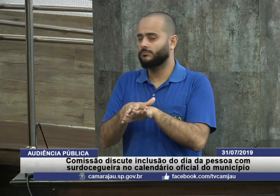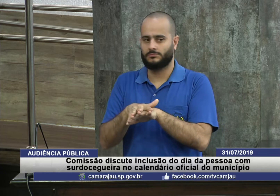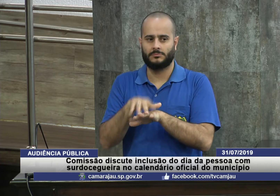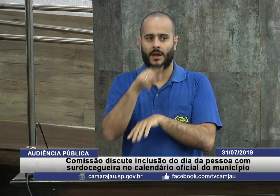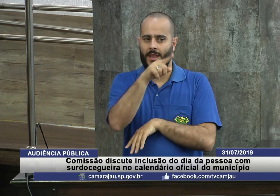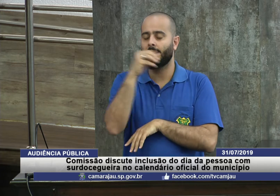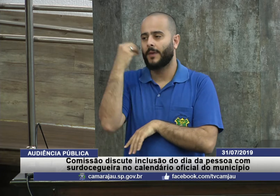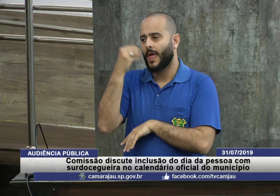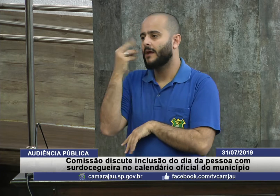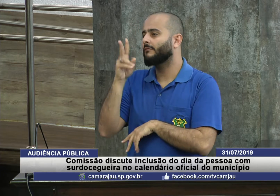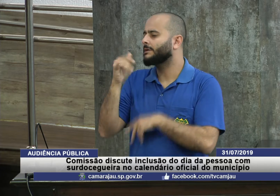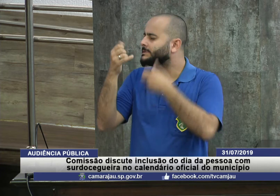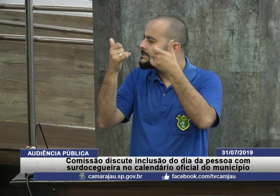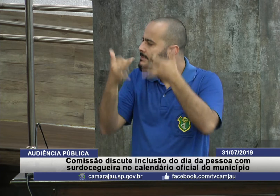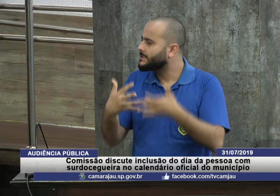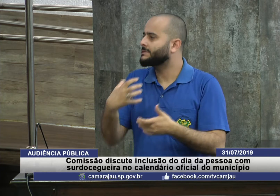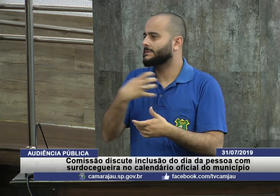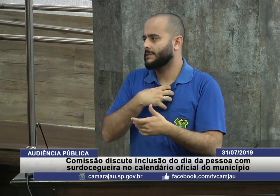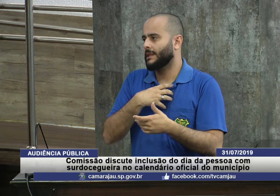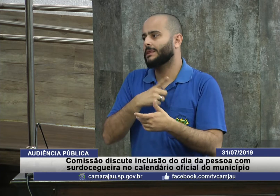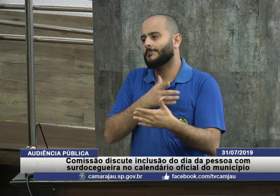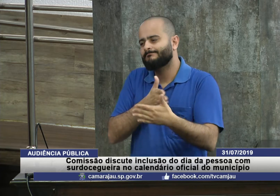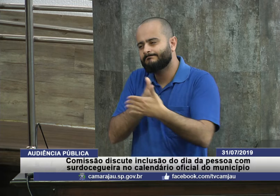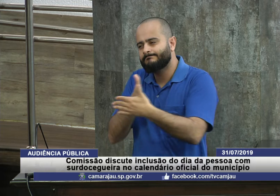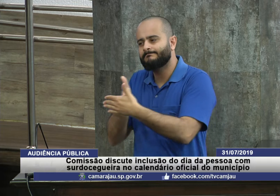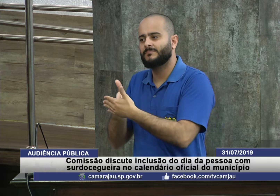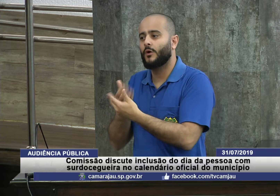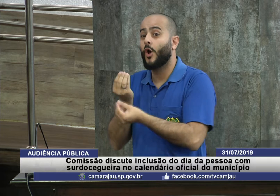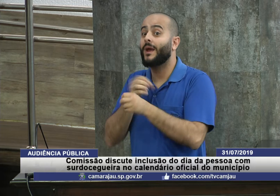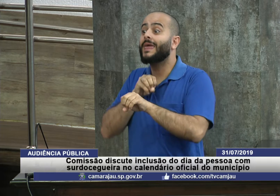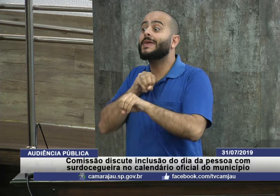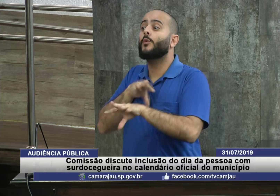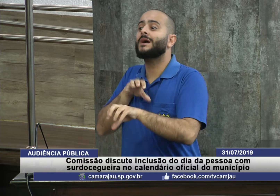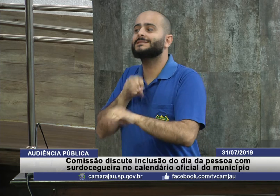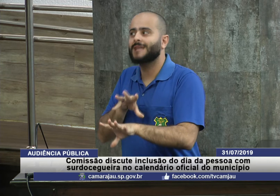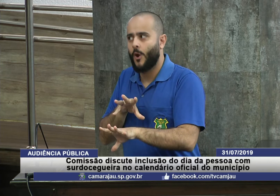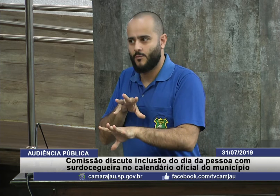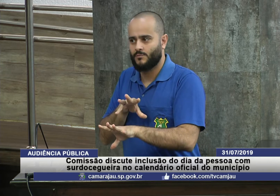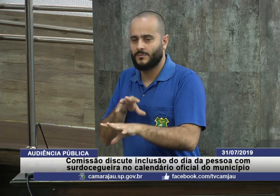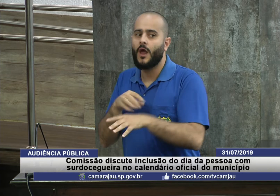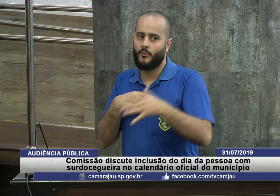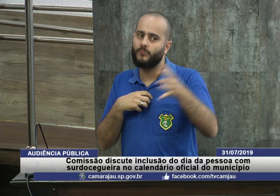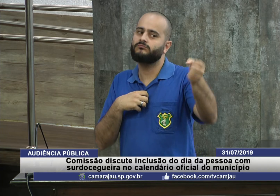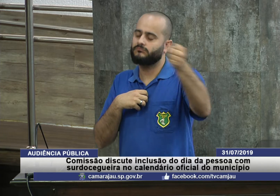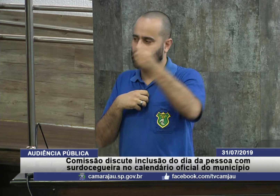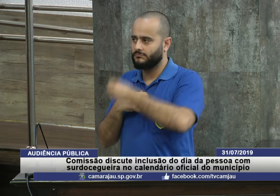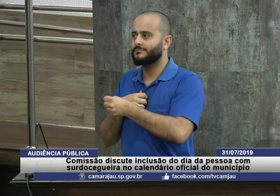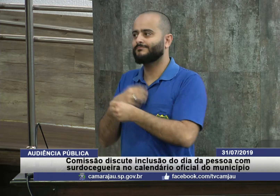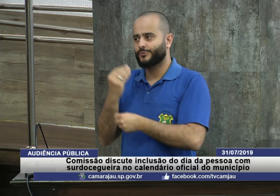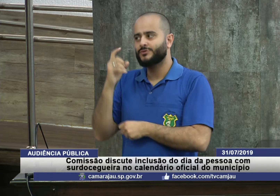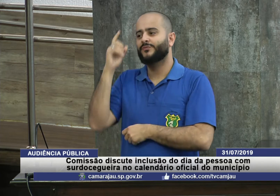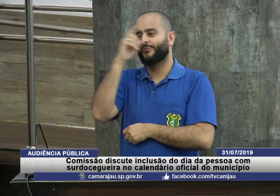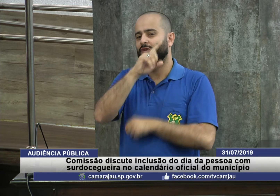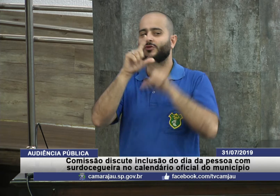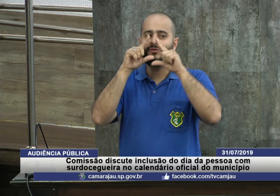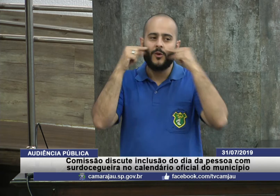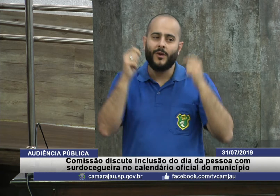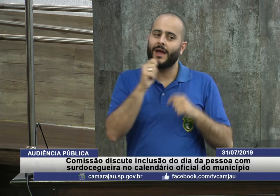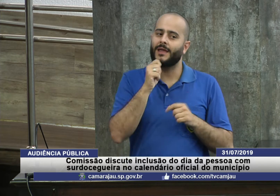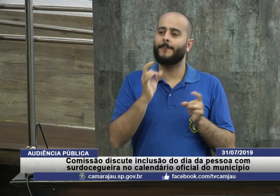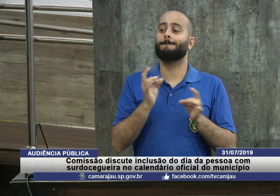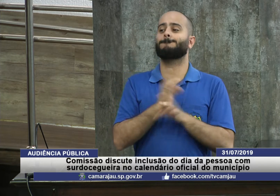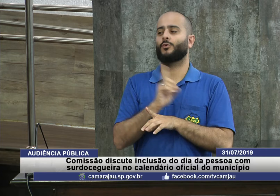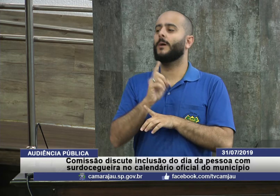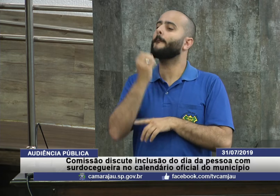a oportunidade. Hoje a gente tem aqui também o André, que é surdo-cego, ele vai contar depois um pouco da